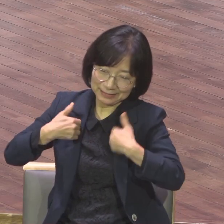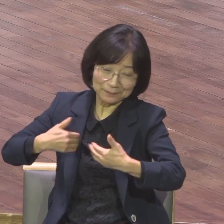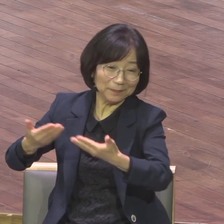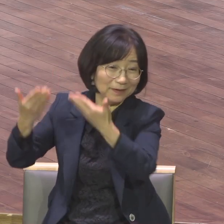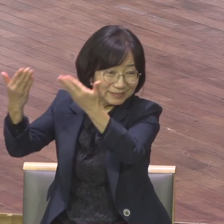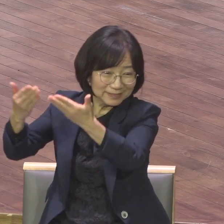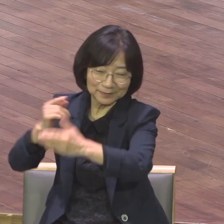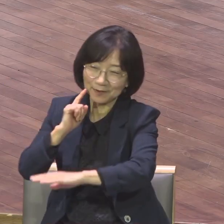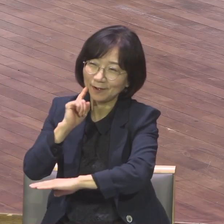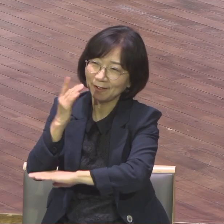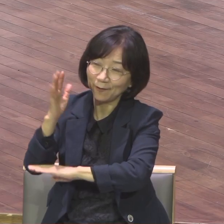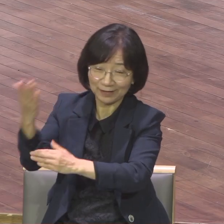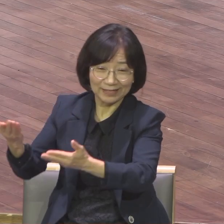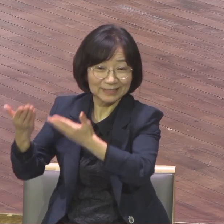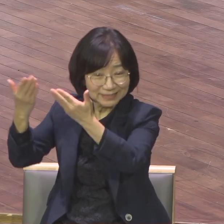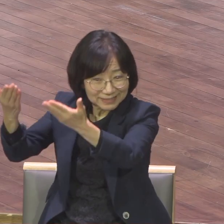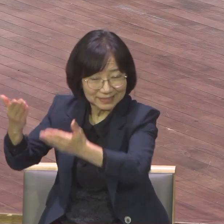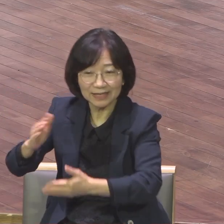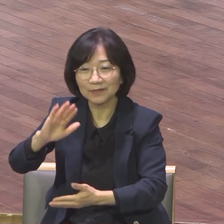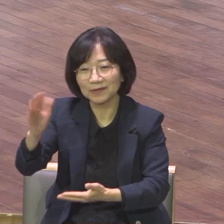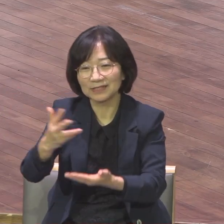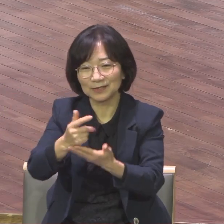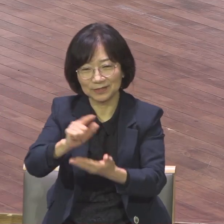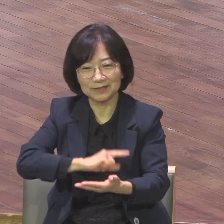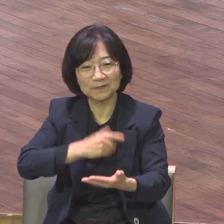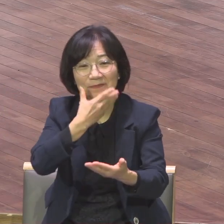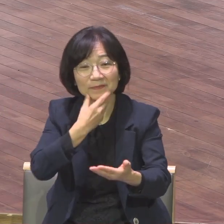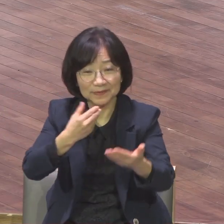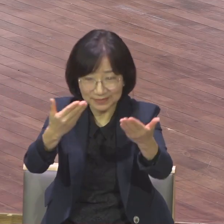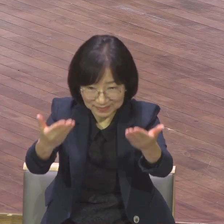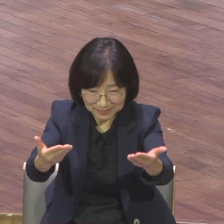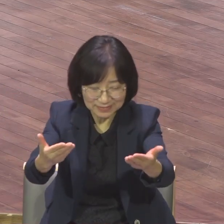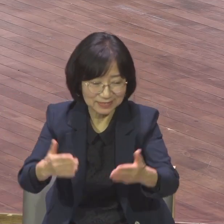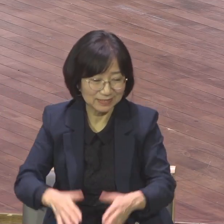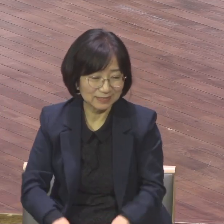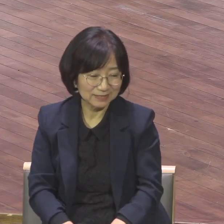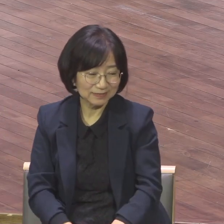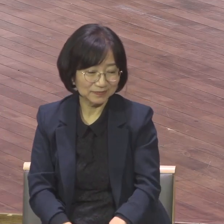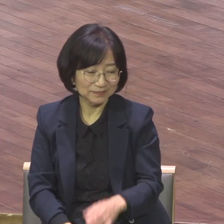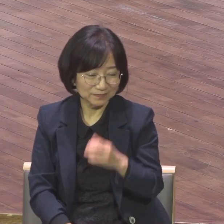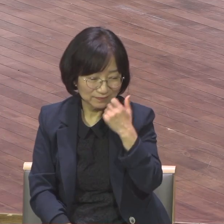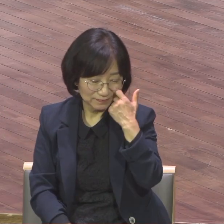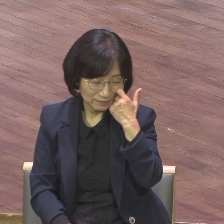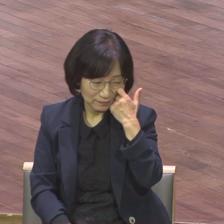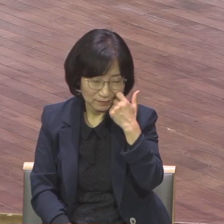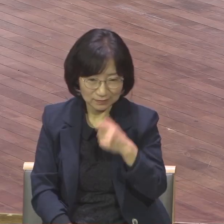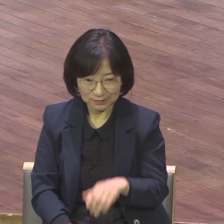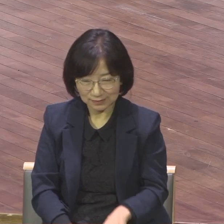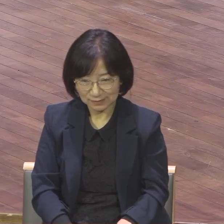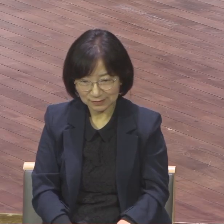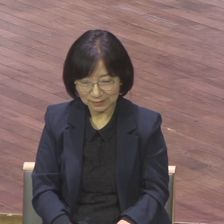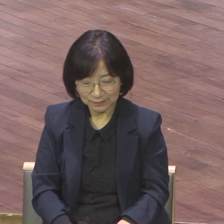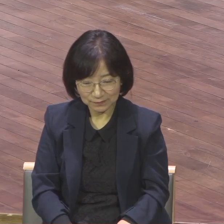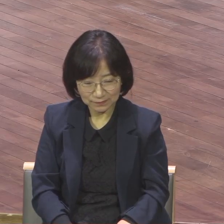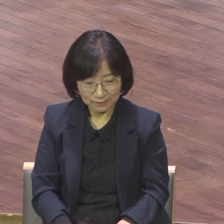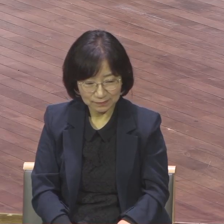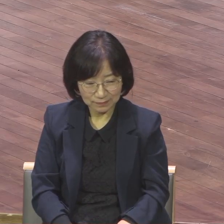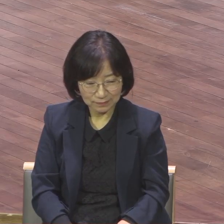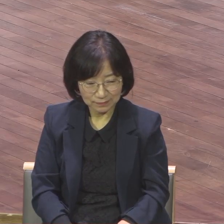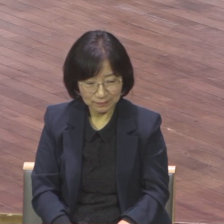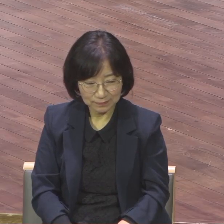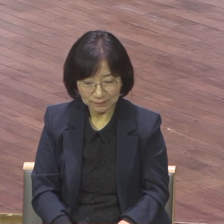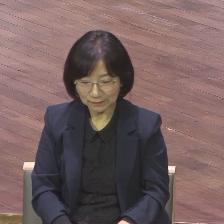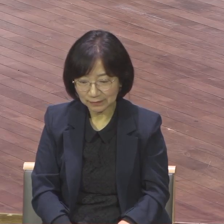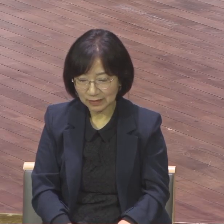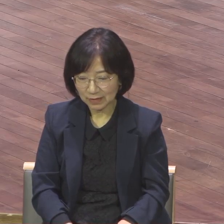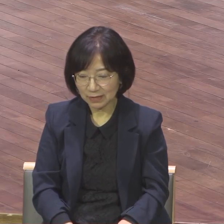그런 영계 모든 성도들 다 되시기를 주문으로 축복합니다. 이제 오늘은 우리 선교 담당 목사가 나와서